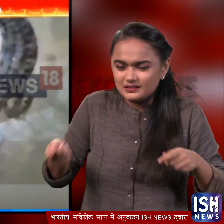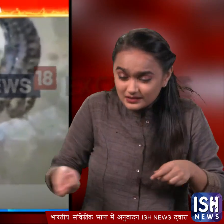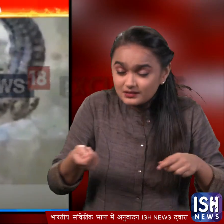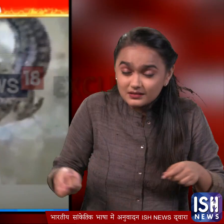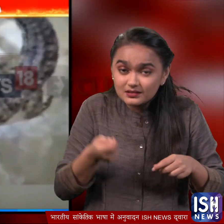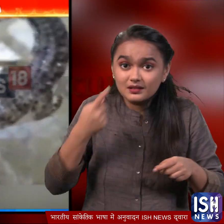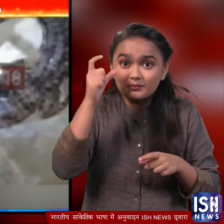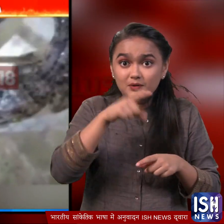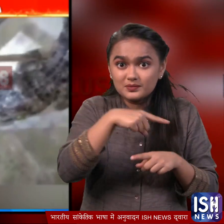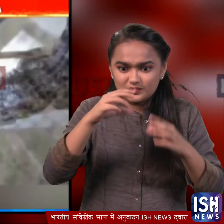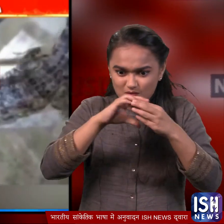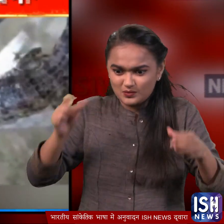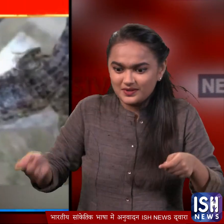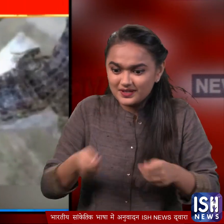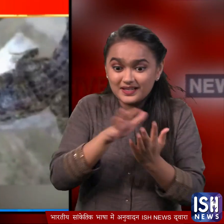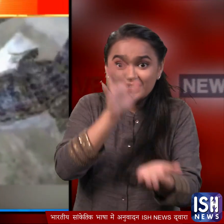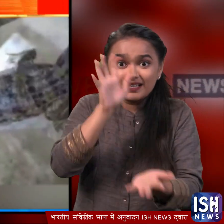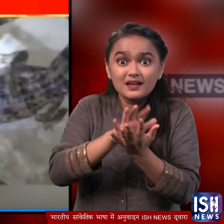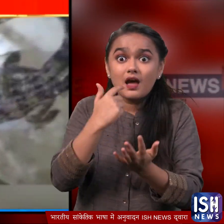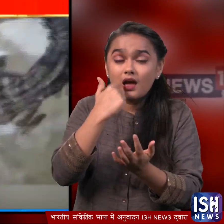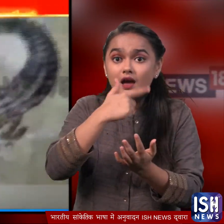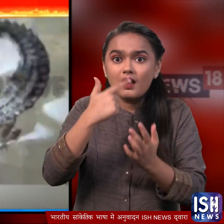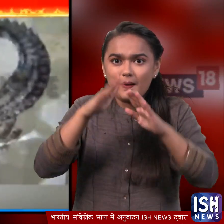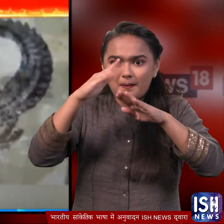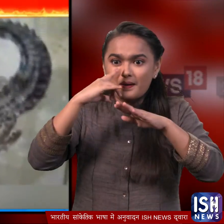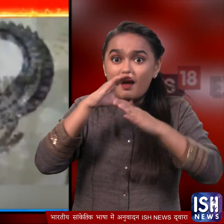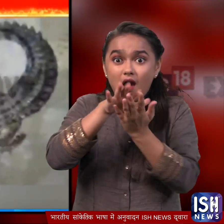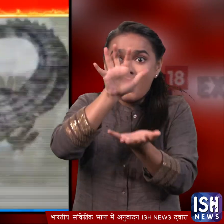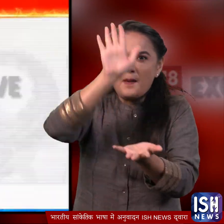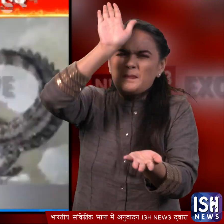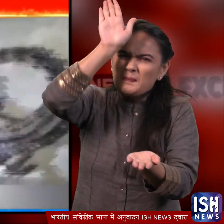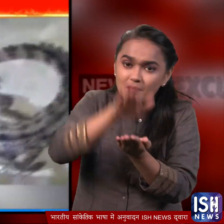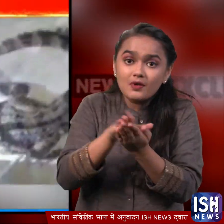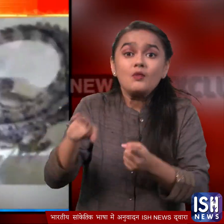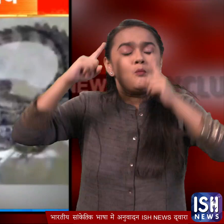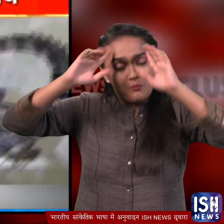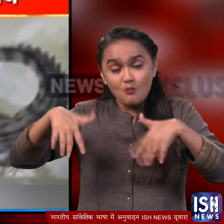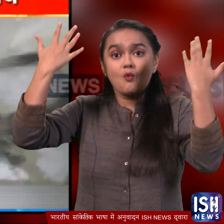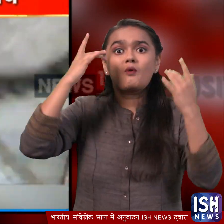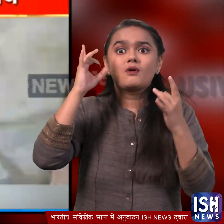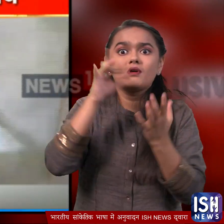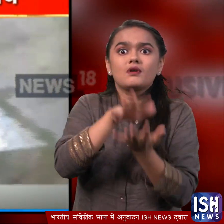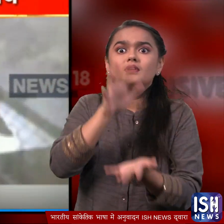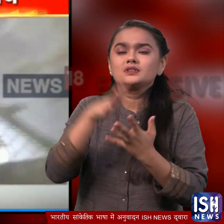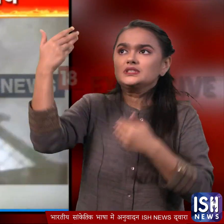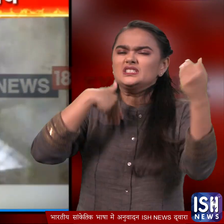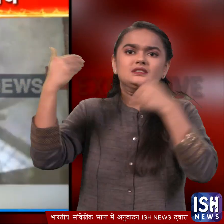से उसे उकसाना शुरू किया। उस आदमी ने लोहे के पाइप से मगरमच्छ के जबड़े को दबा दिया, जिससे वो और भड़क उठा।